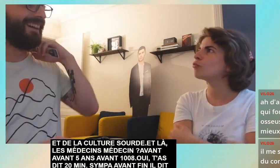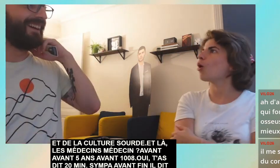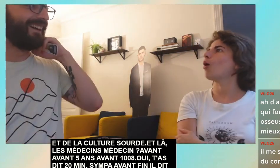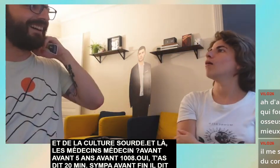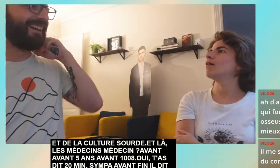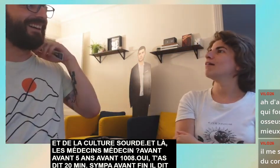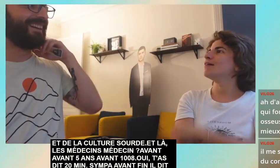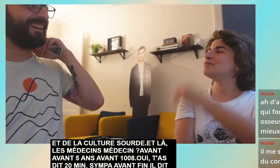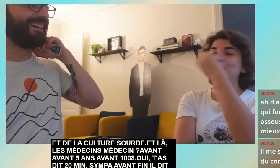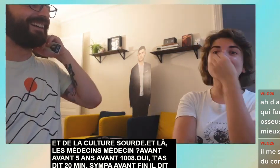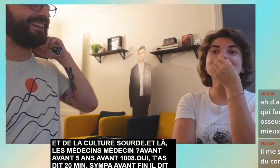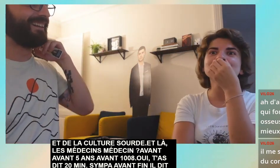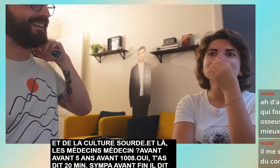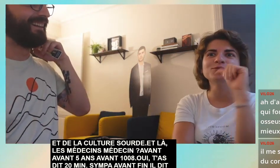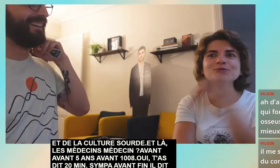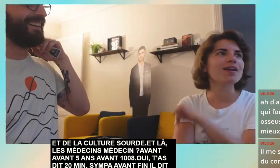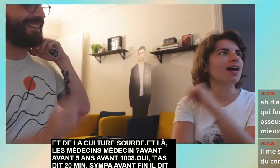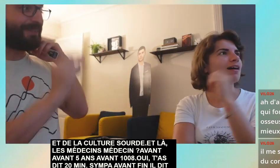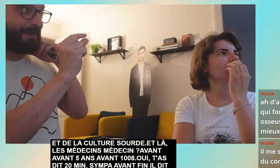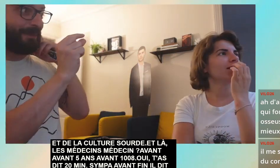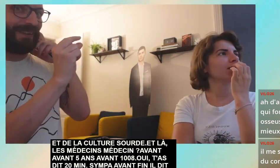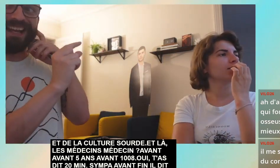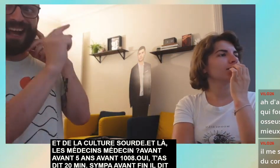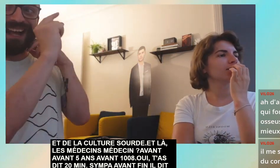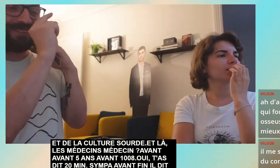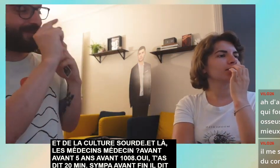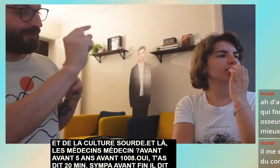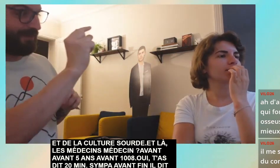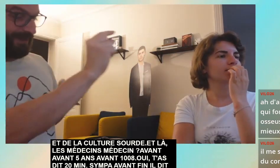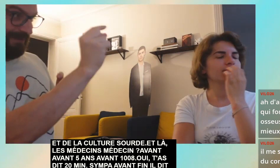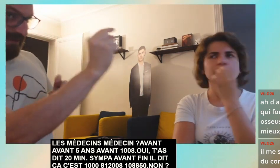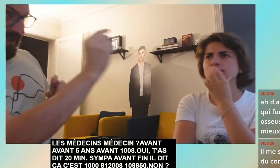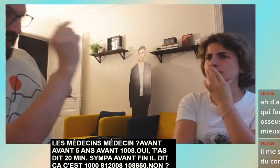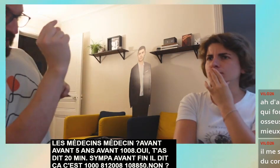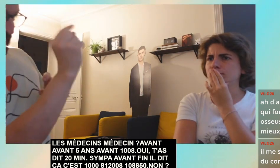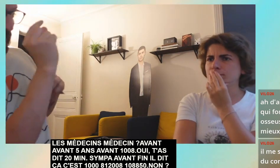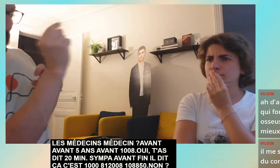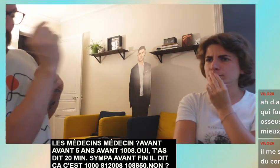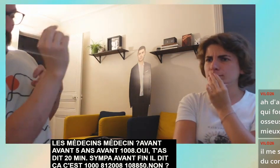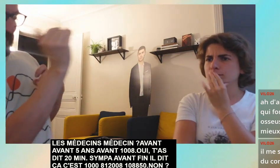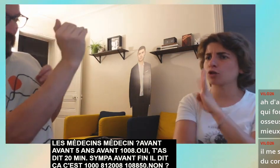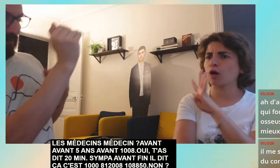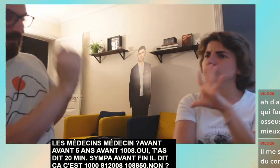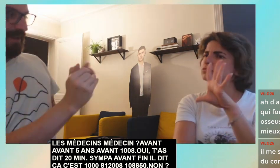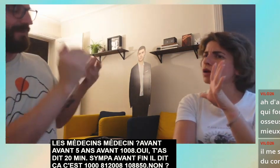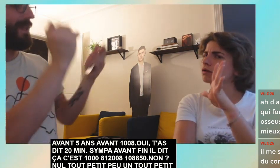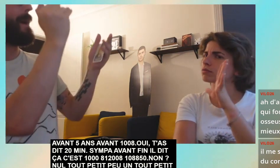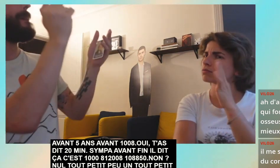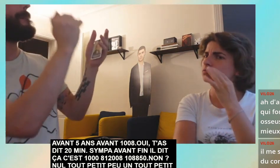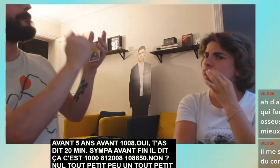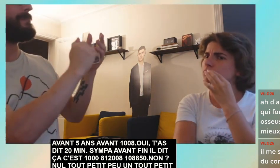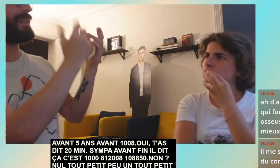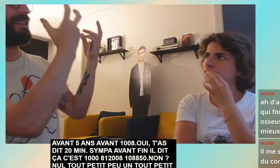Non. Mais je suis nulle. Tout petit peu. Un tout petit peu. Tout petit peu moins. Enfin.